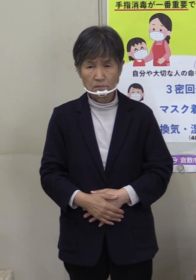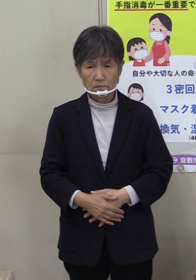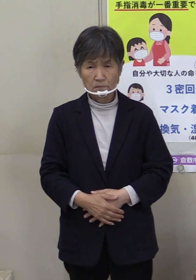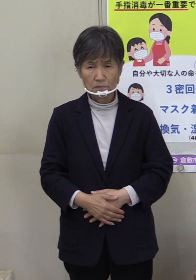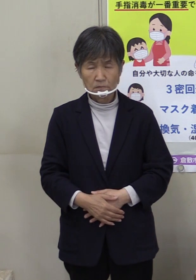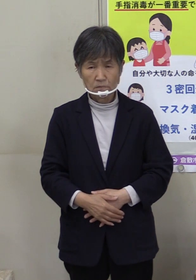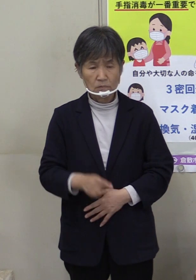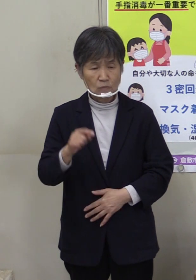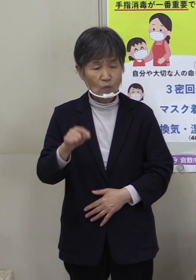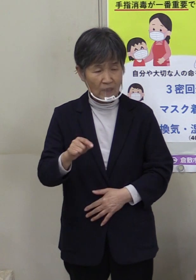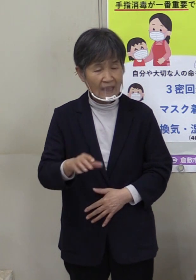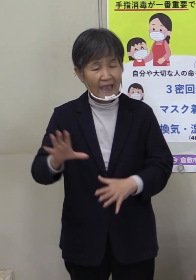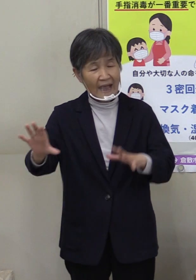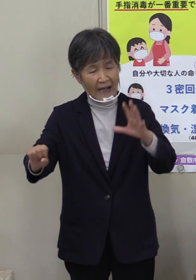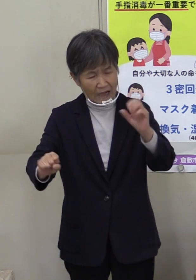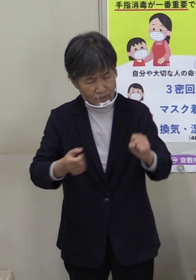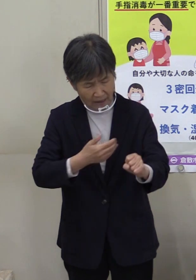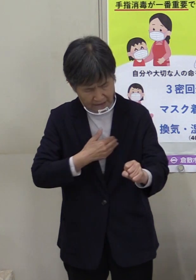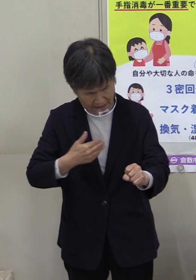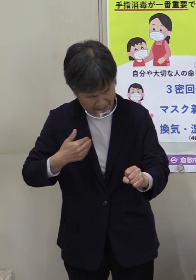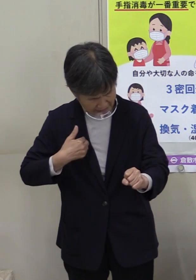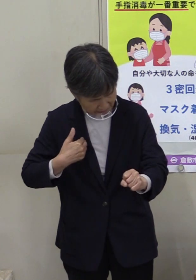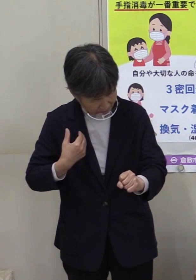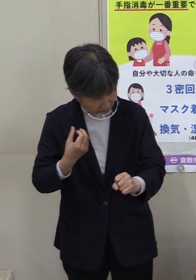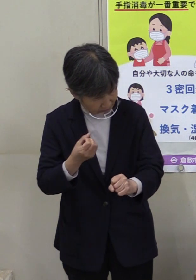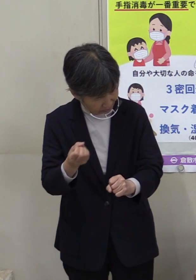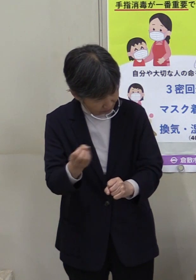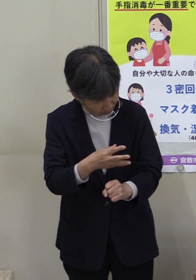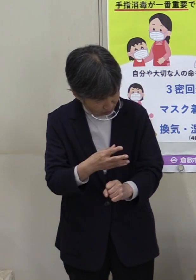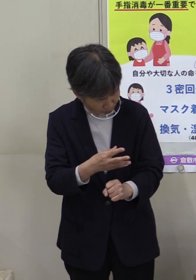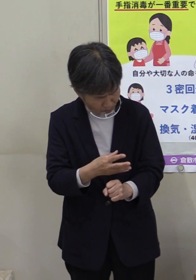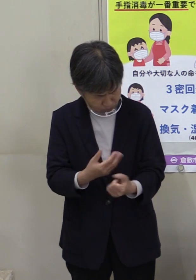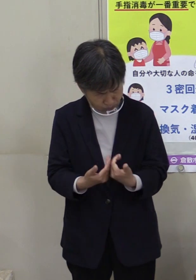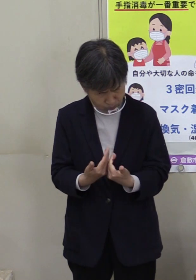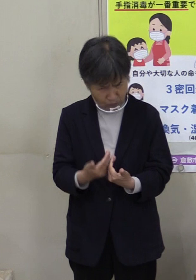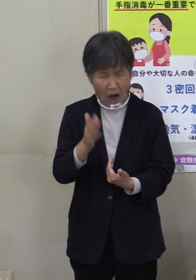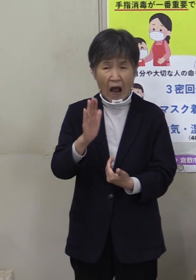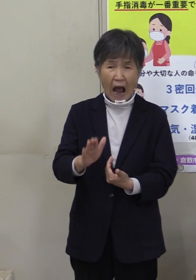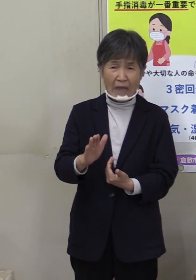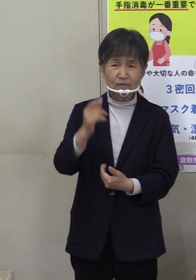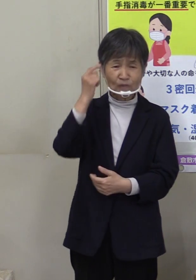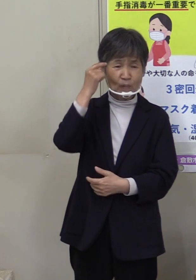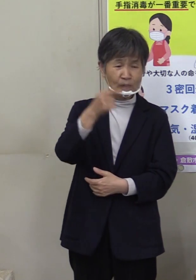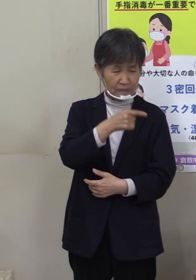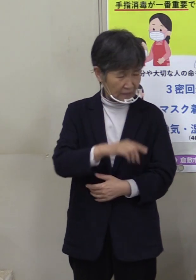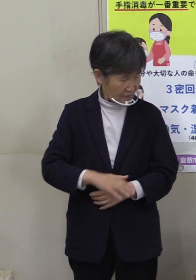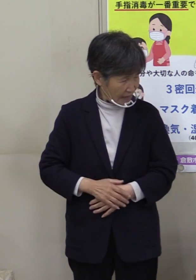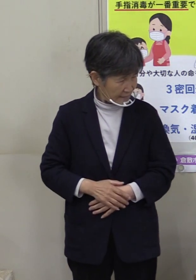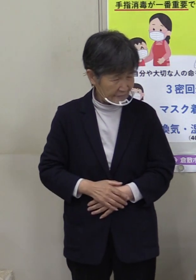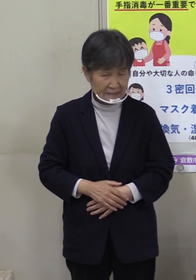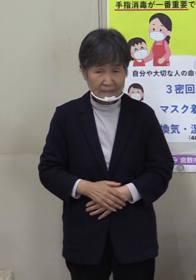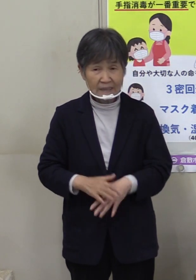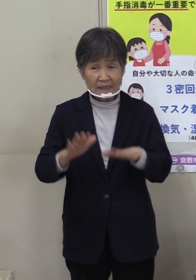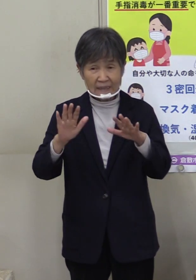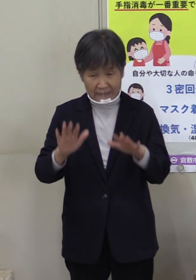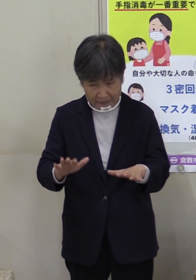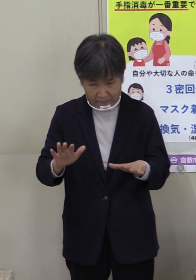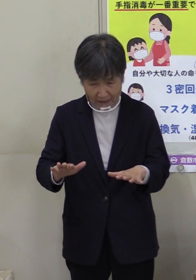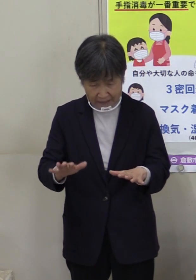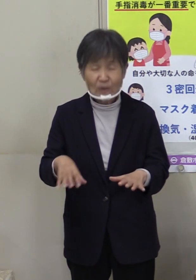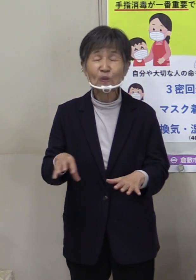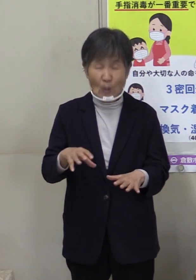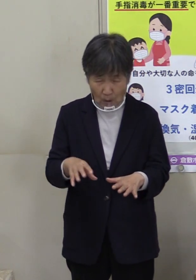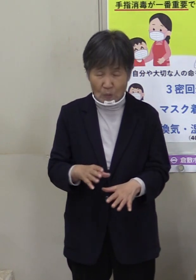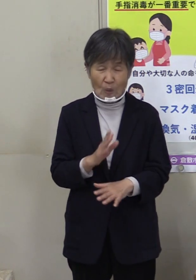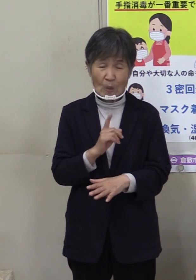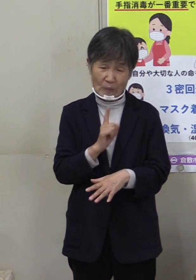それをもって把握はできているっていうのはちょっとなんか矛盾のようなものも感じるんですけども、今のところの見解としてはそういうこと